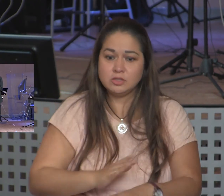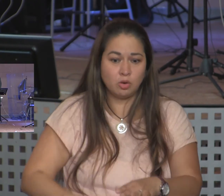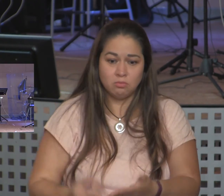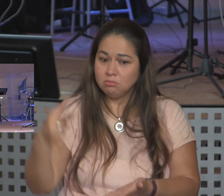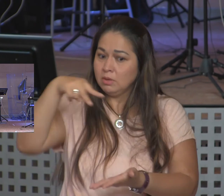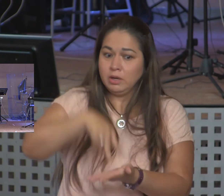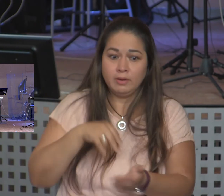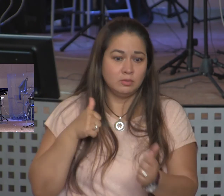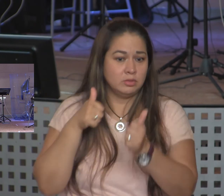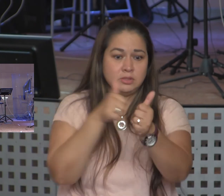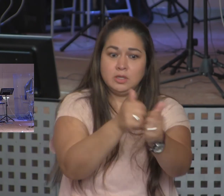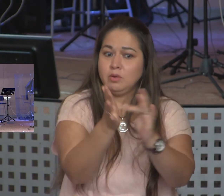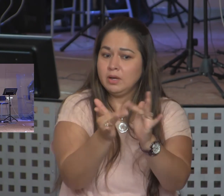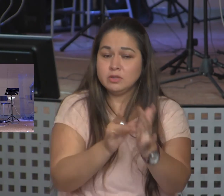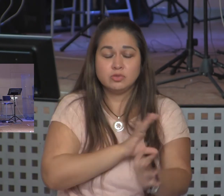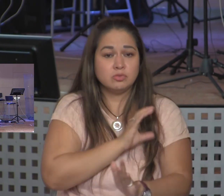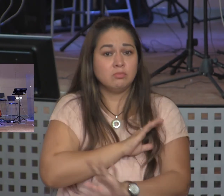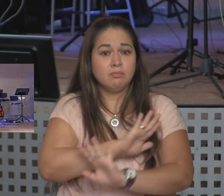Jesucristo.